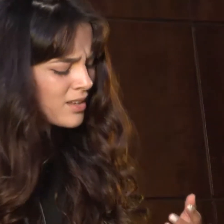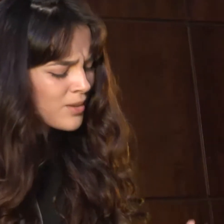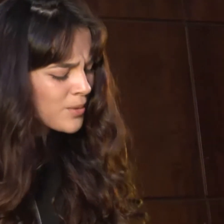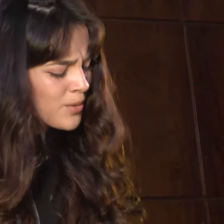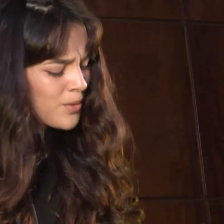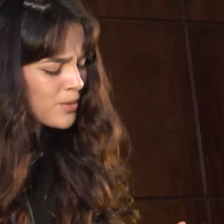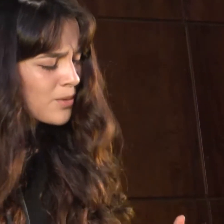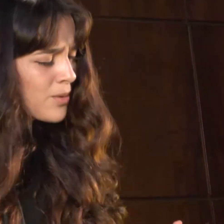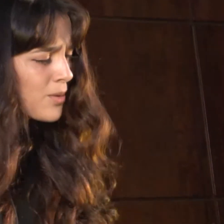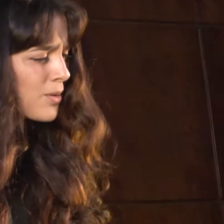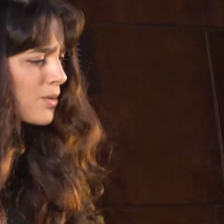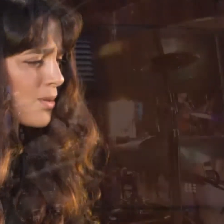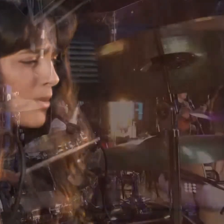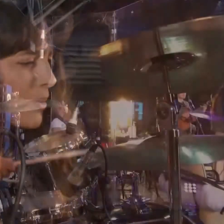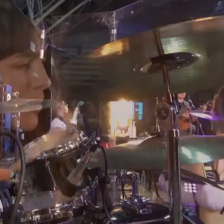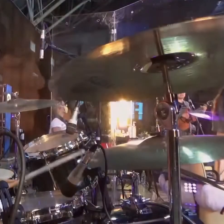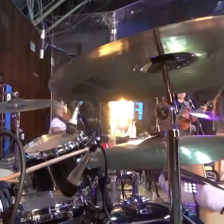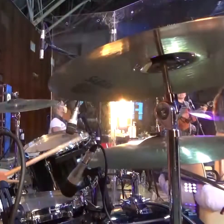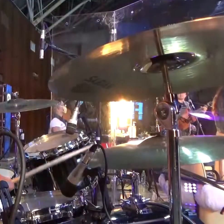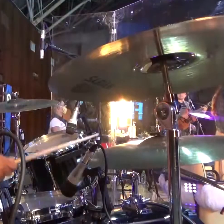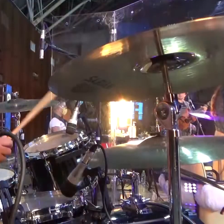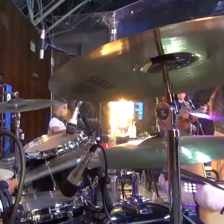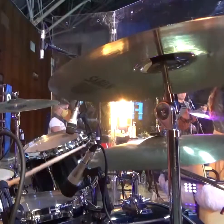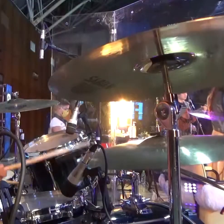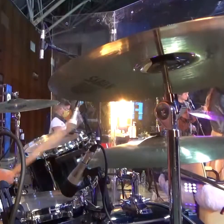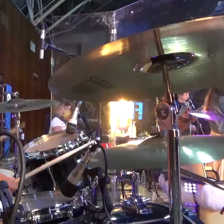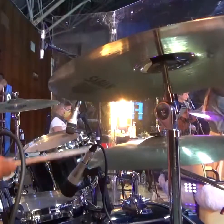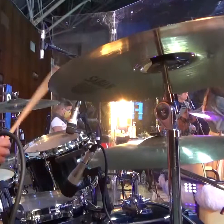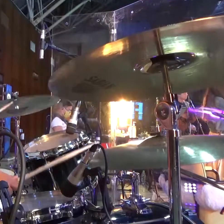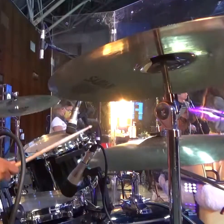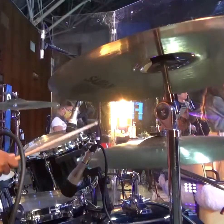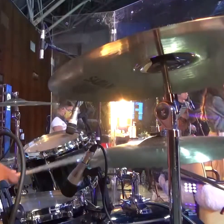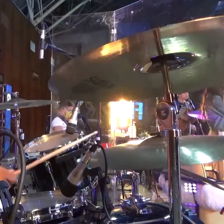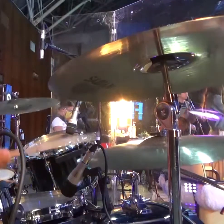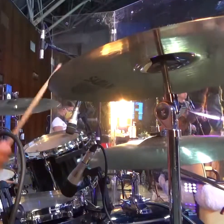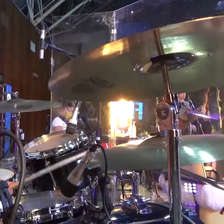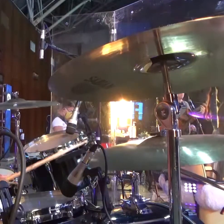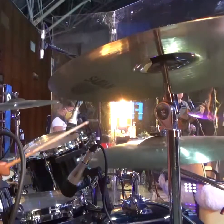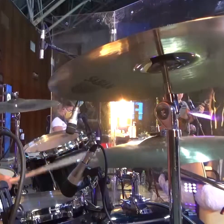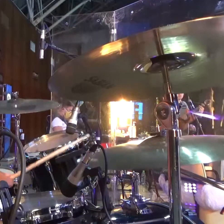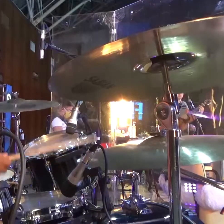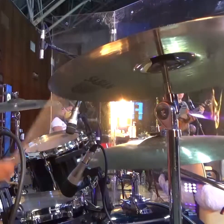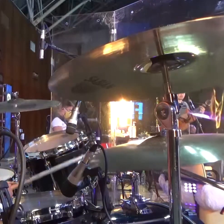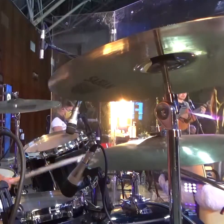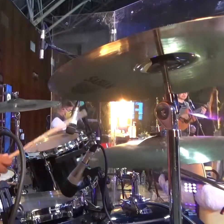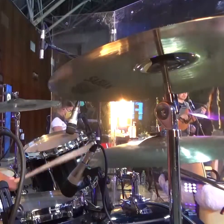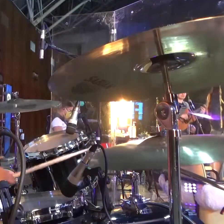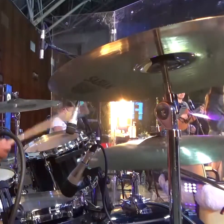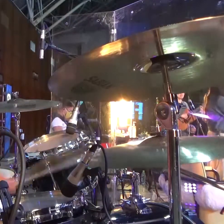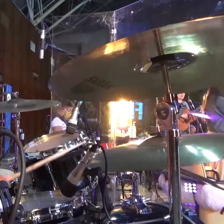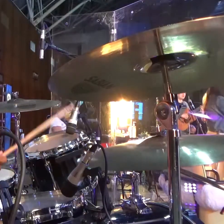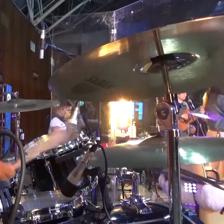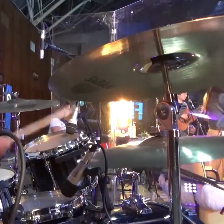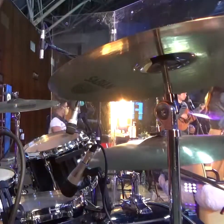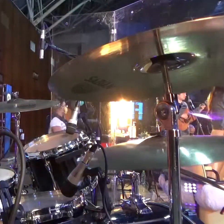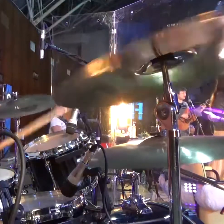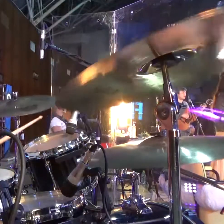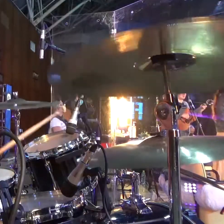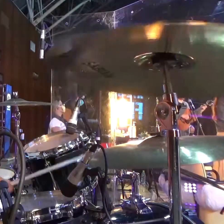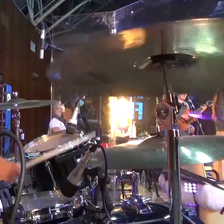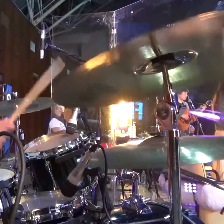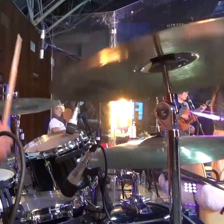strong. In the face of pains to come, but in face of what